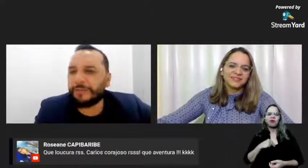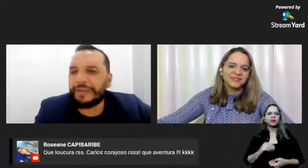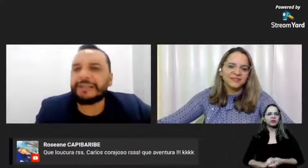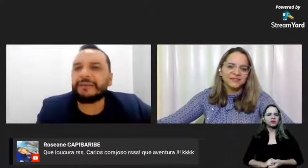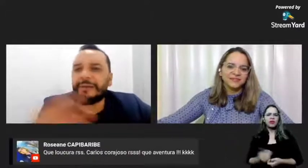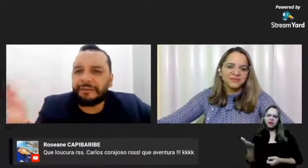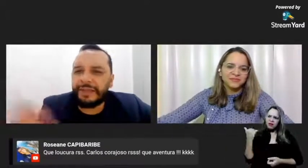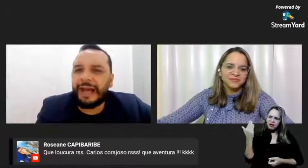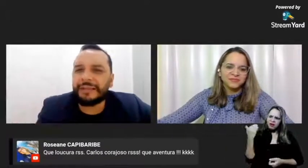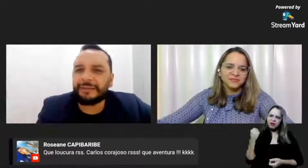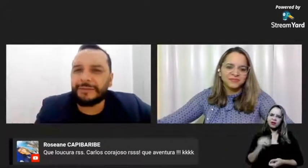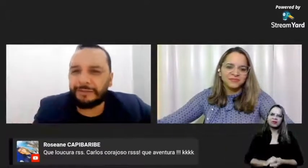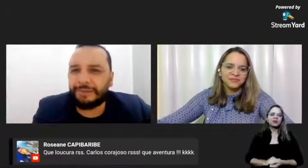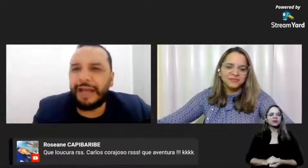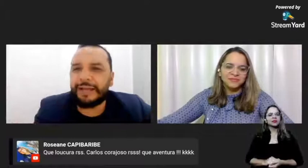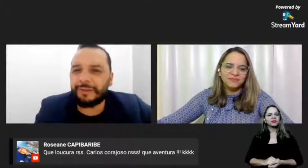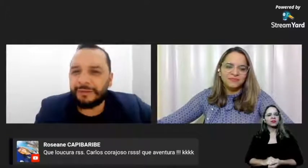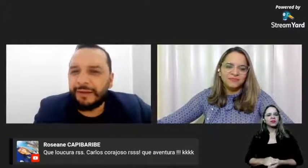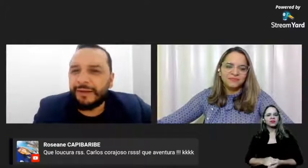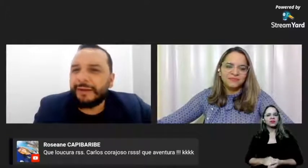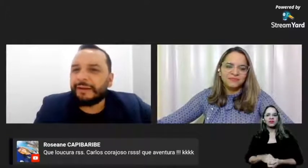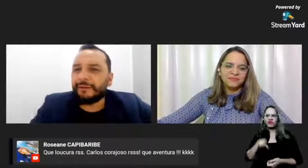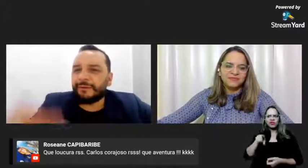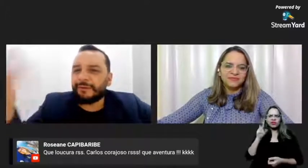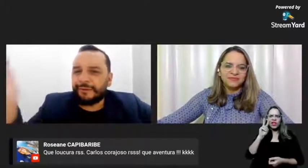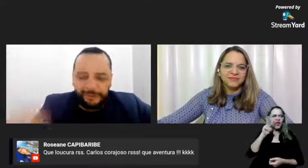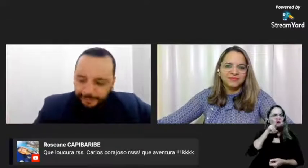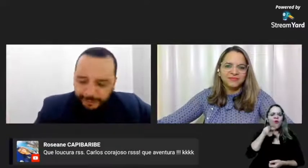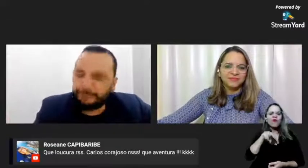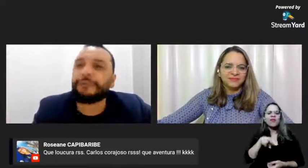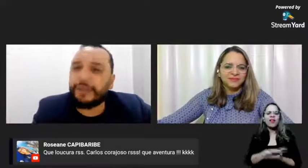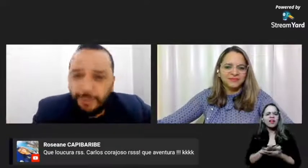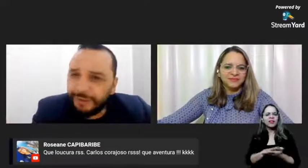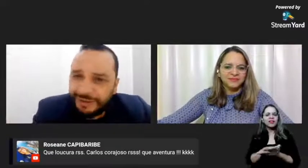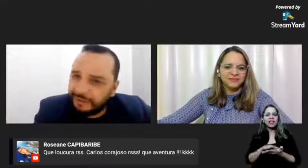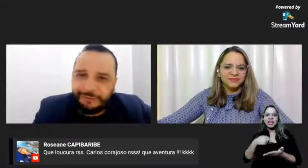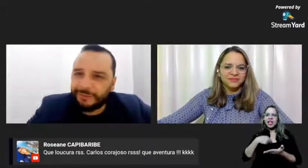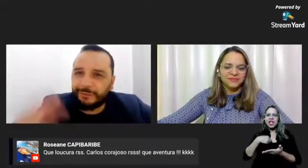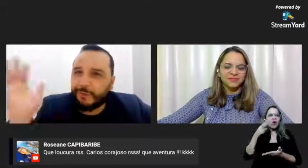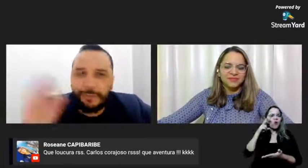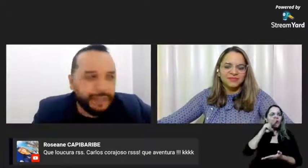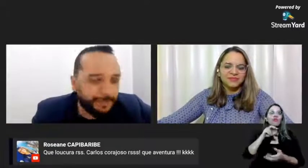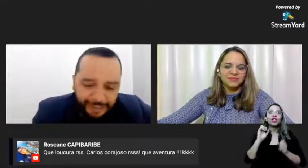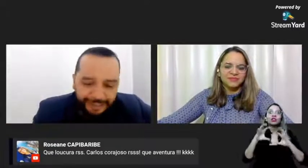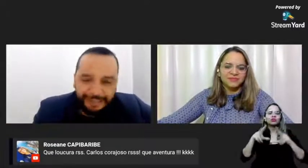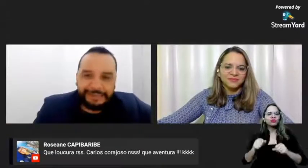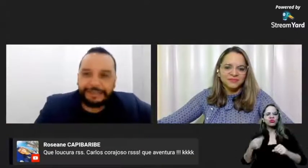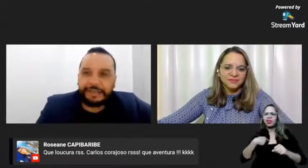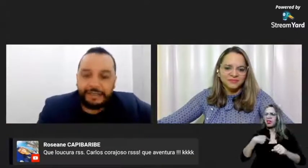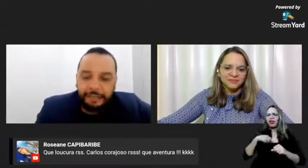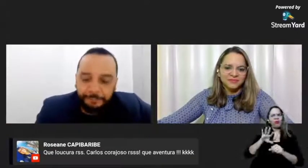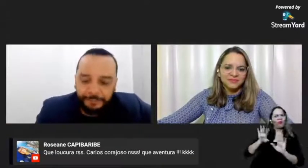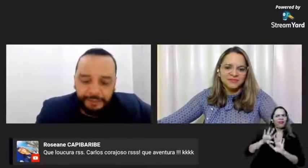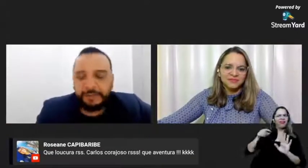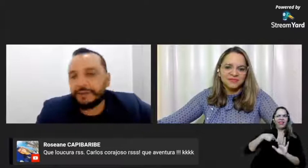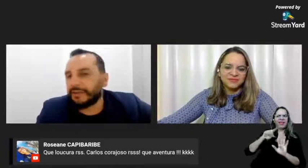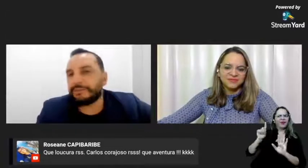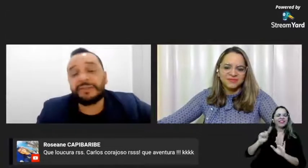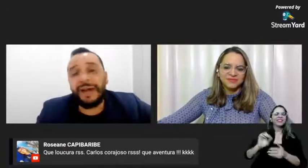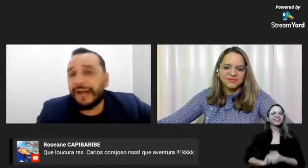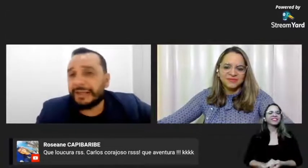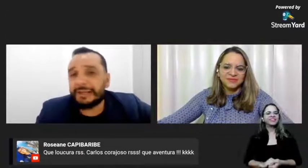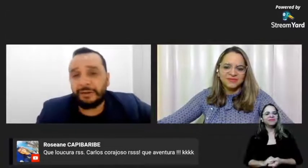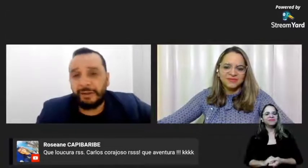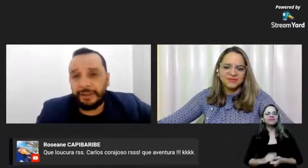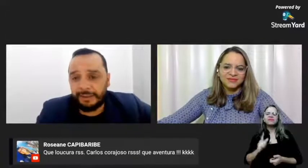ele, vamos pular. Eu falei, você não vai ver nada quando você pular, eu vou ver tudo, então eu não vou pular de paraquedas, né? E nós